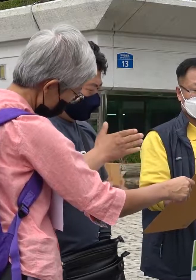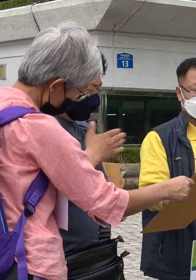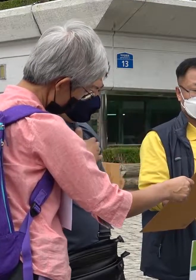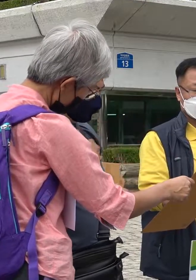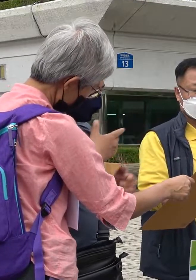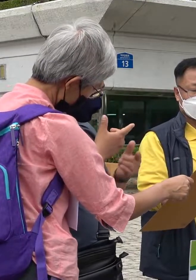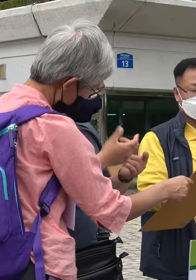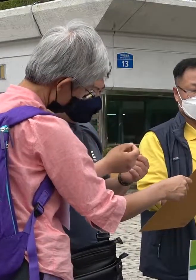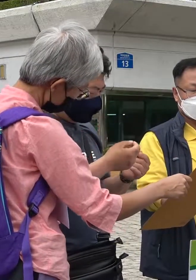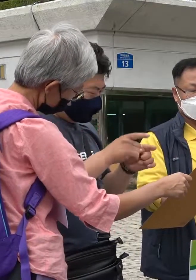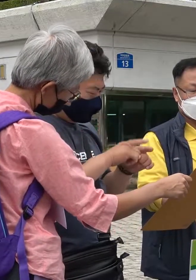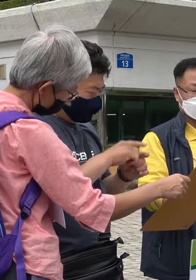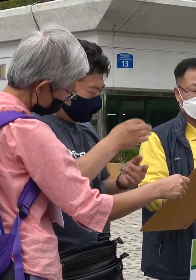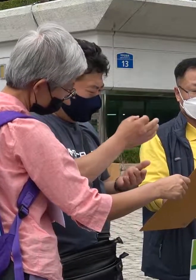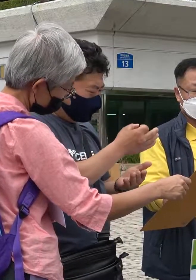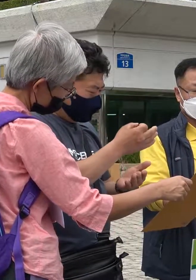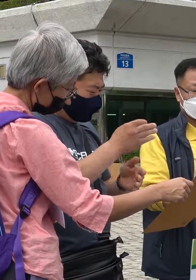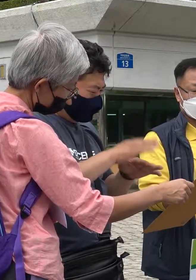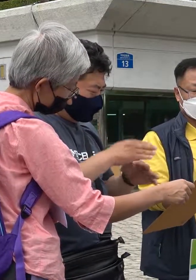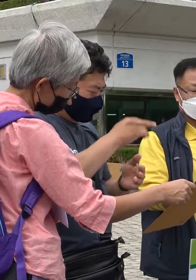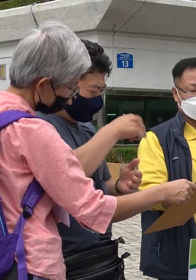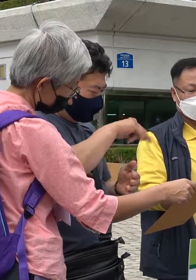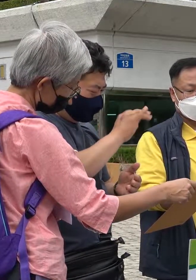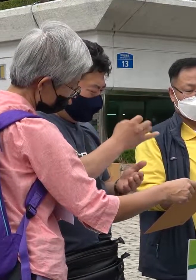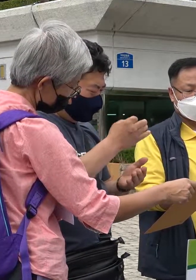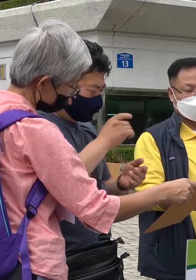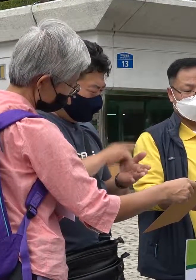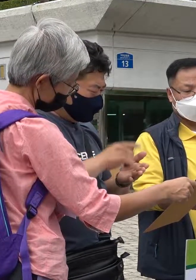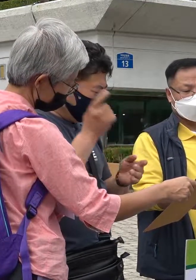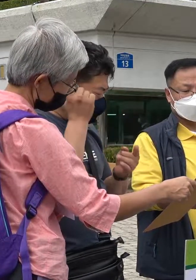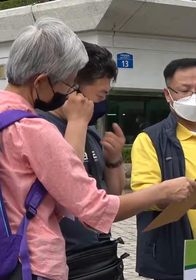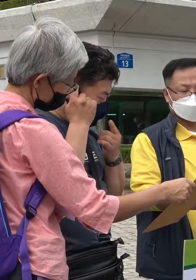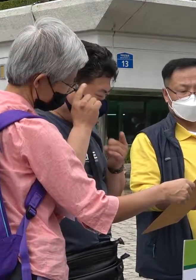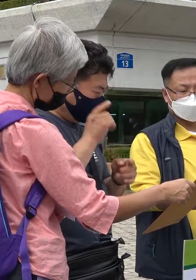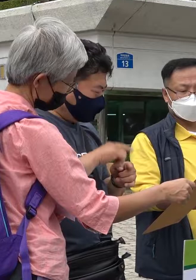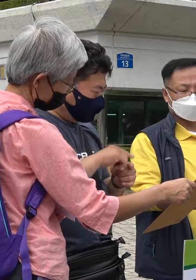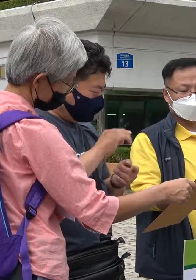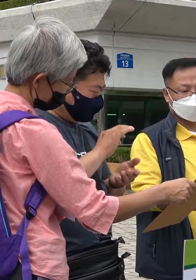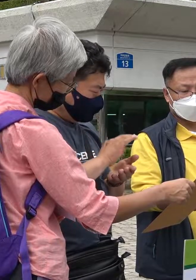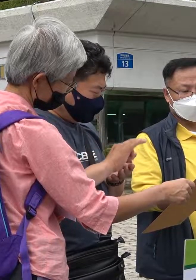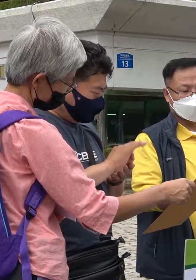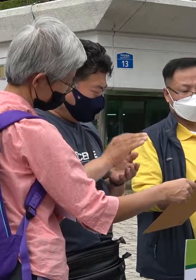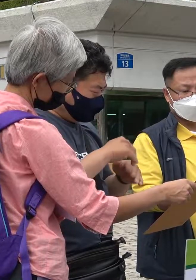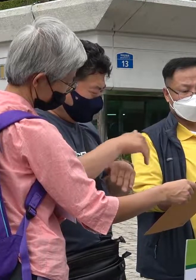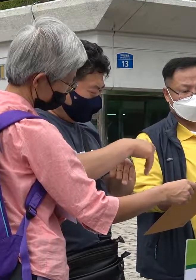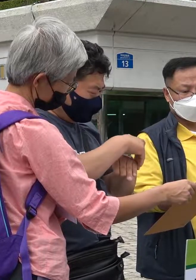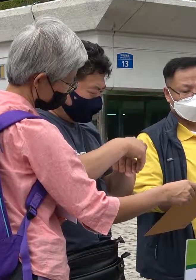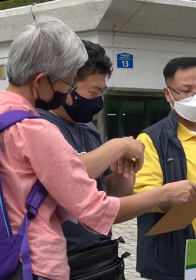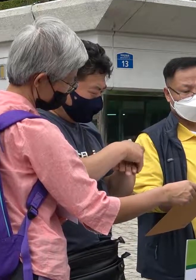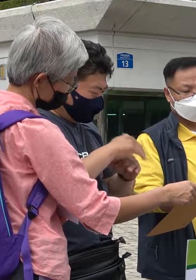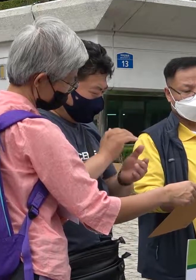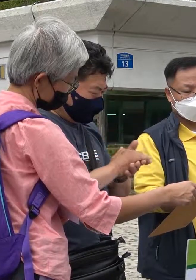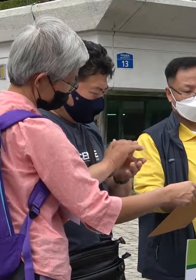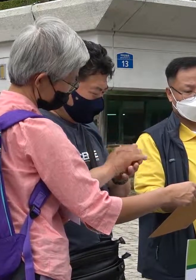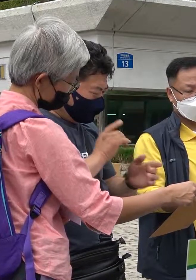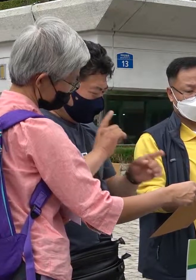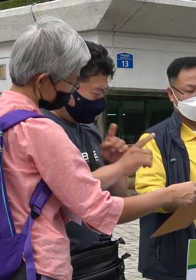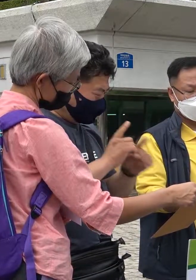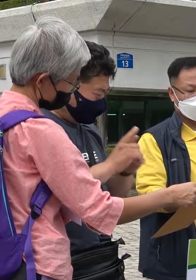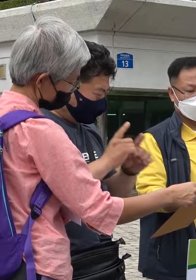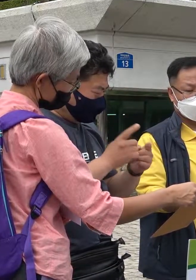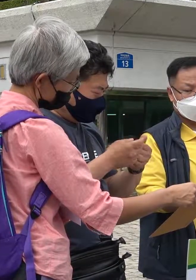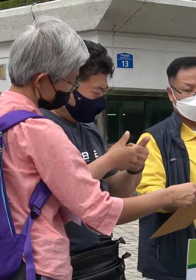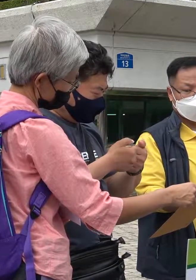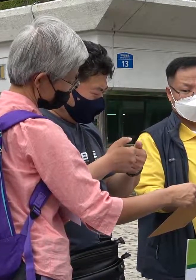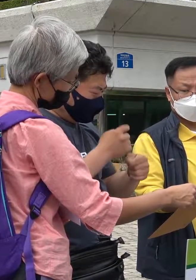모인다고 해서 새벽에 기차를 타고 왔습니다. 오다 보니까 제가 좀 늦어서 들어갑니다.